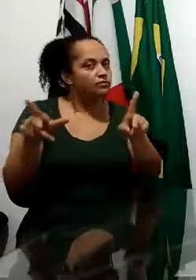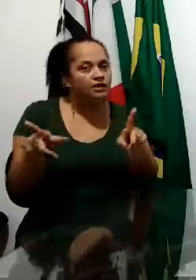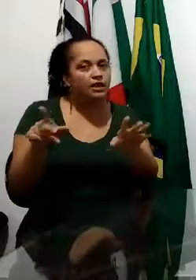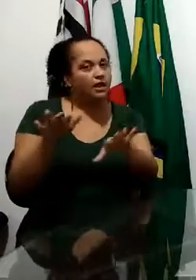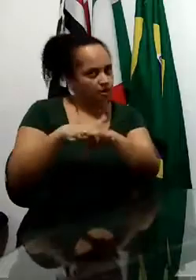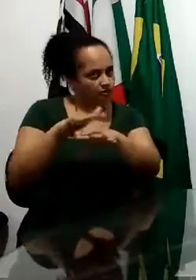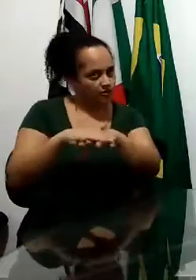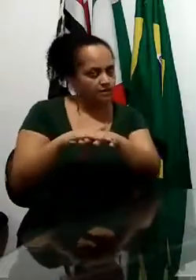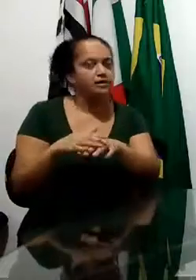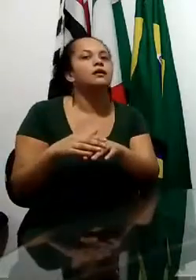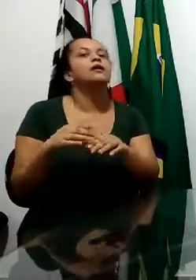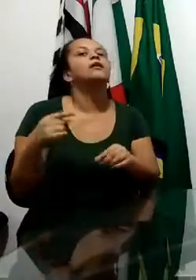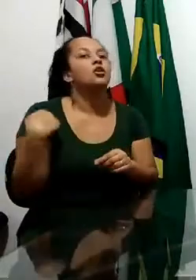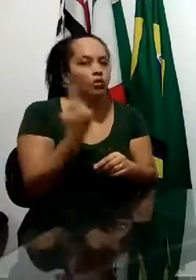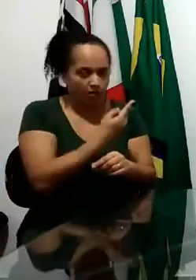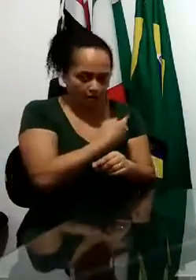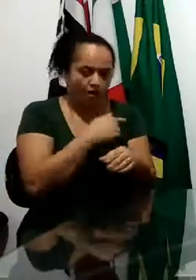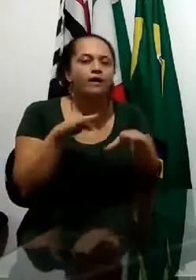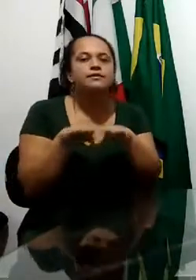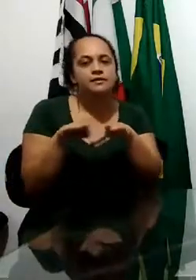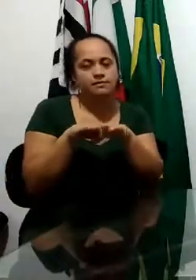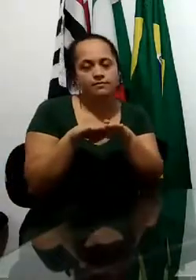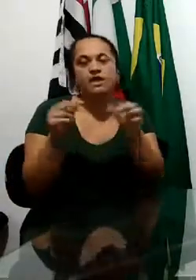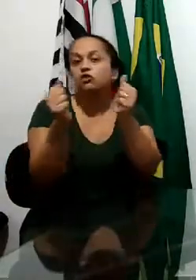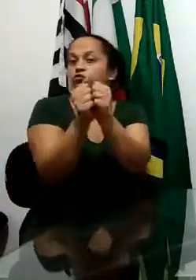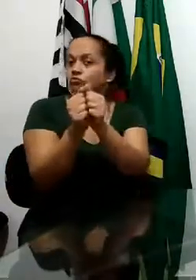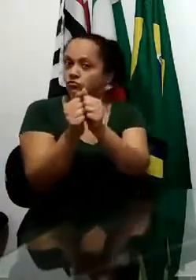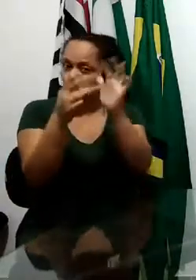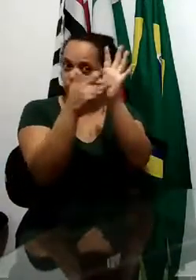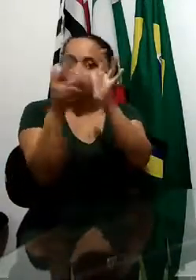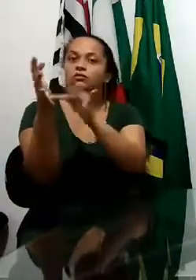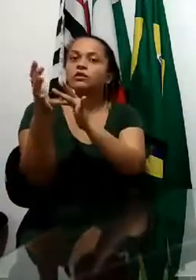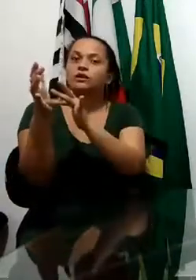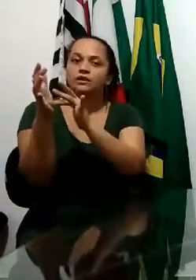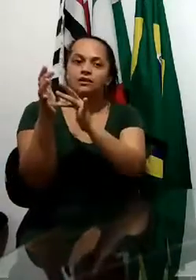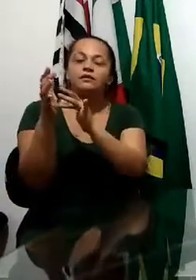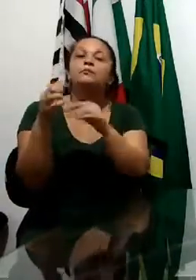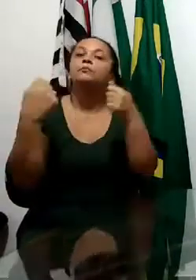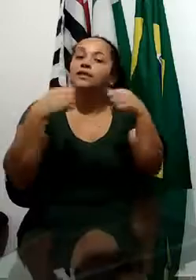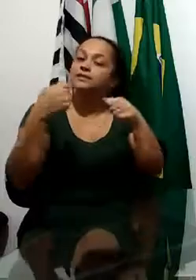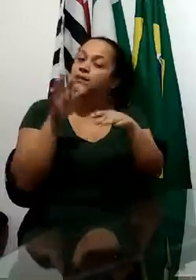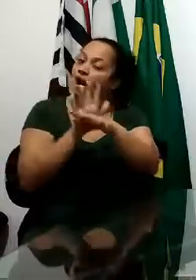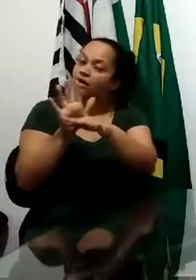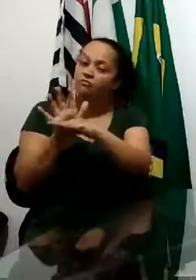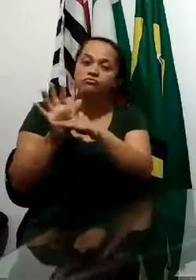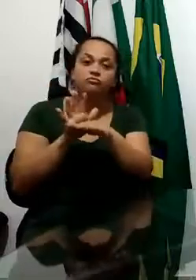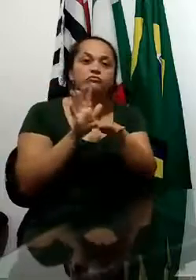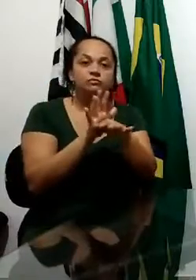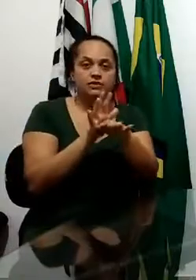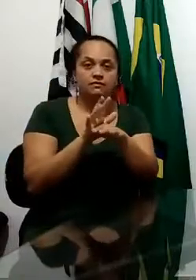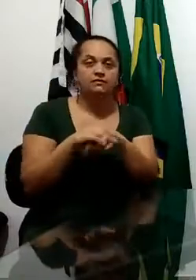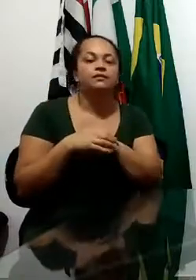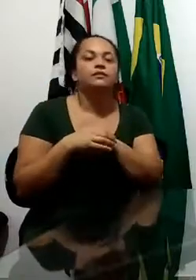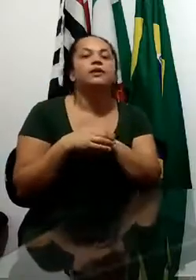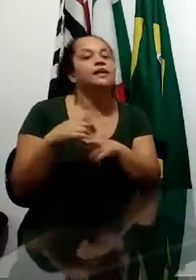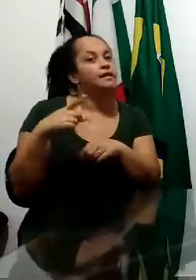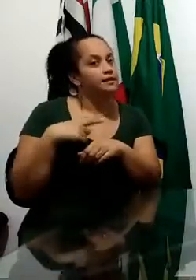muitos, somos um só corpo em Cristo e membros uns dos outros. Aí ele diz: tendo,